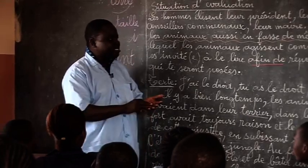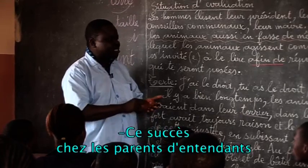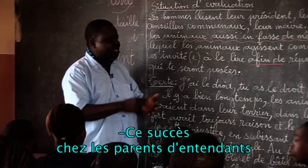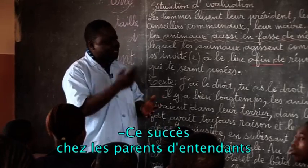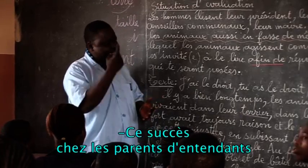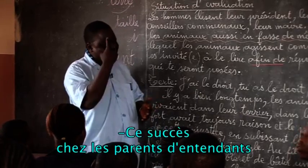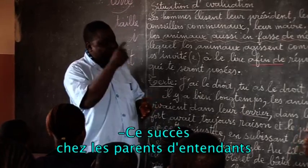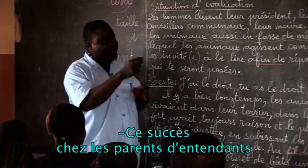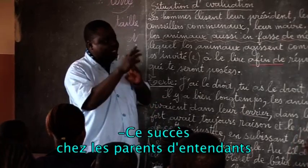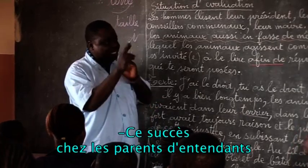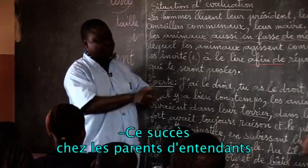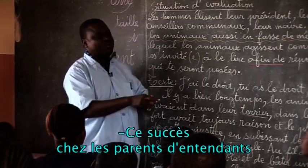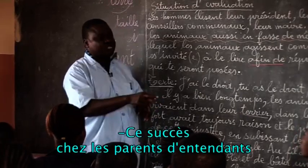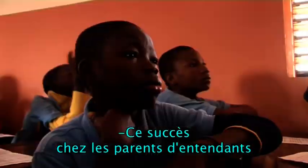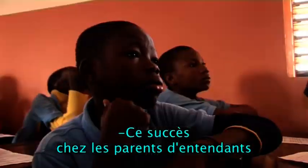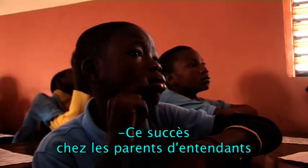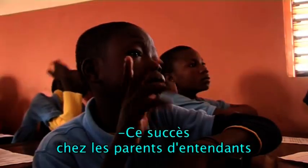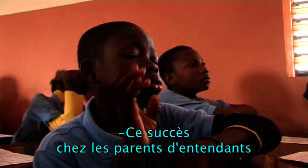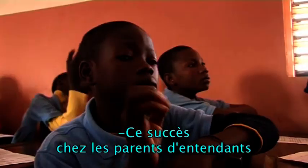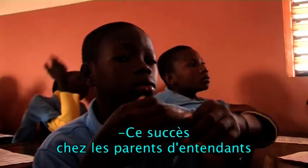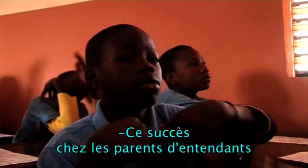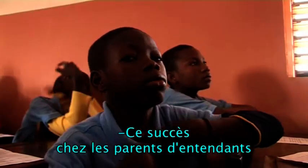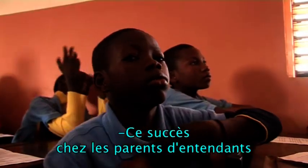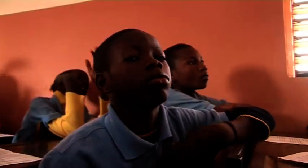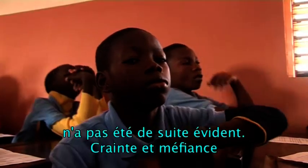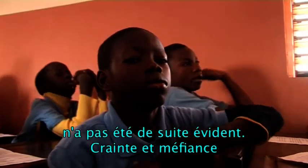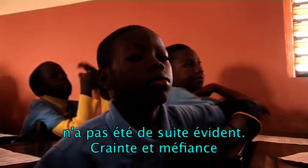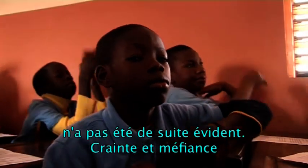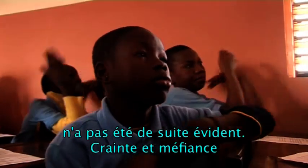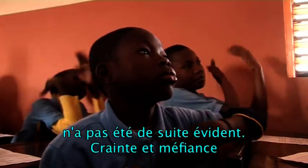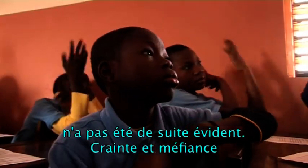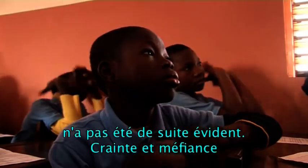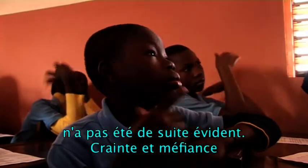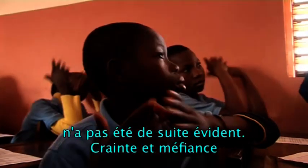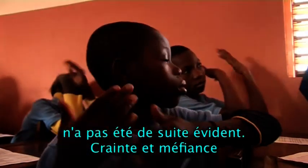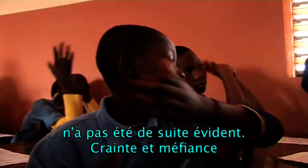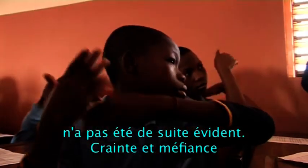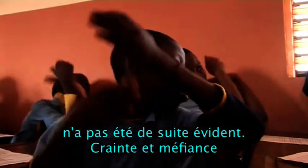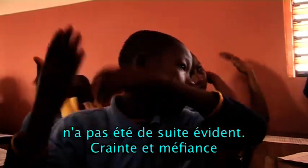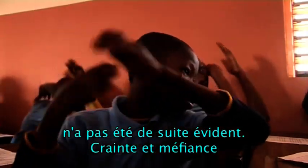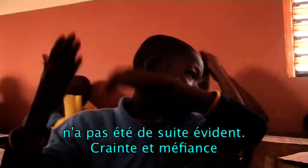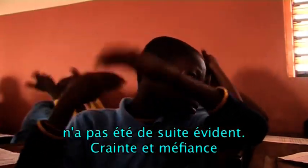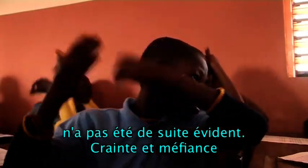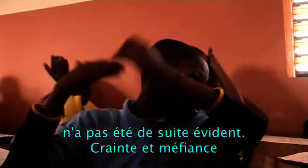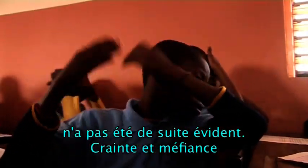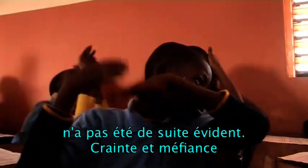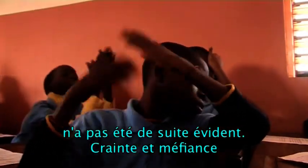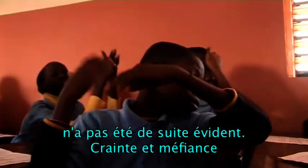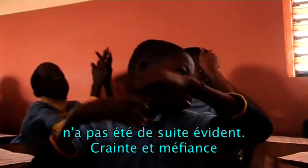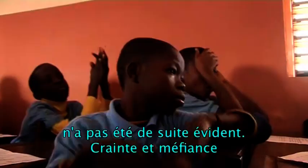Cette popularité auprès de parents d'enfants entendants n'a pas été d'emblée évidente, bien au contraire. Crainte et méfiance